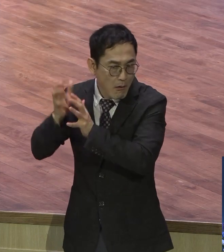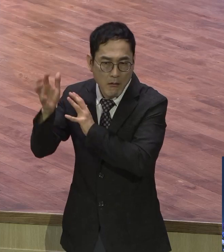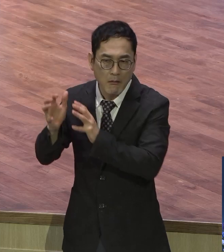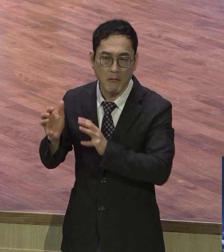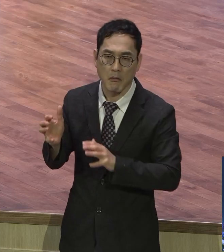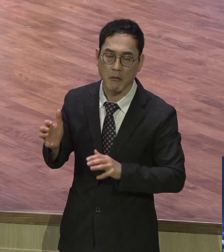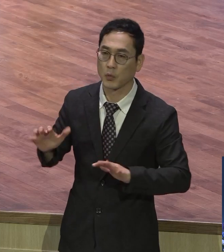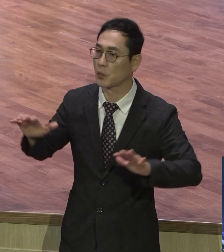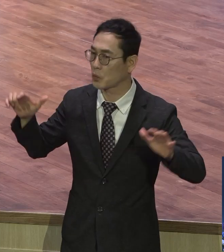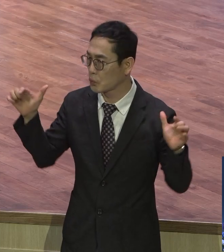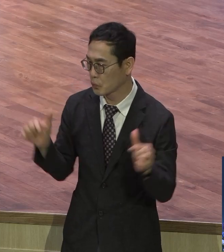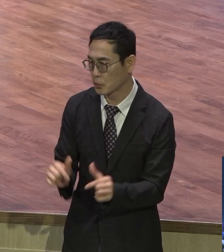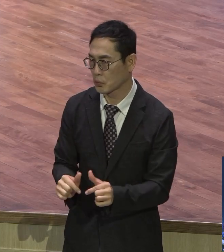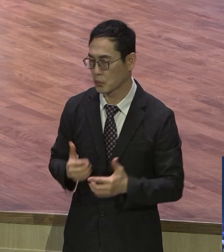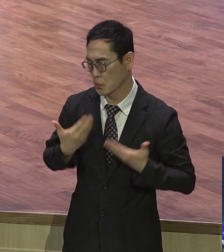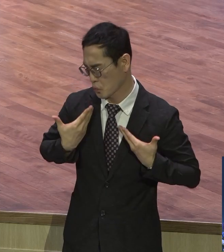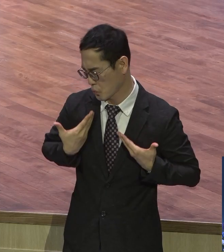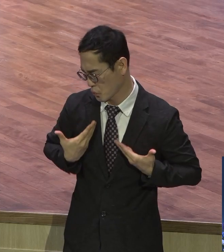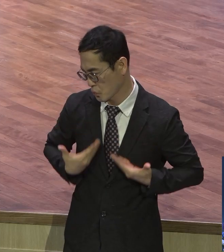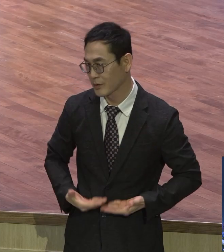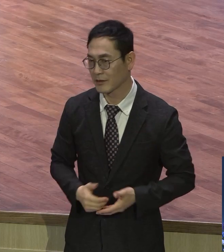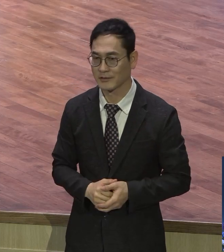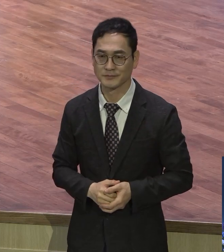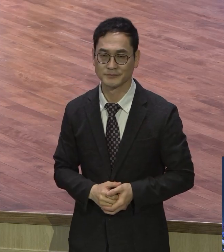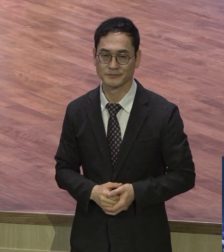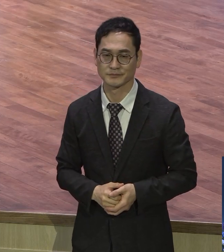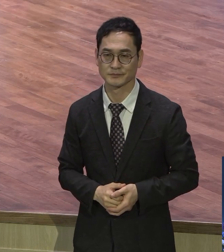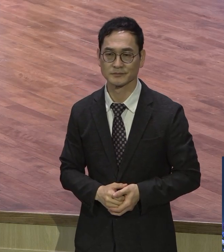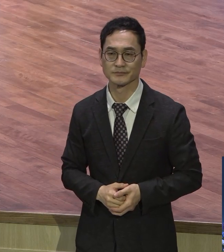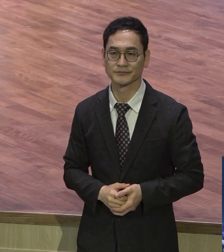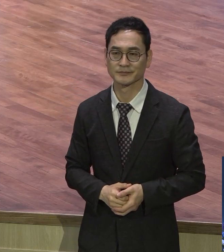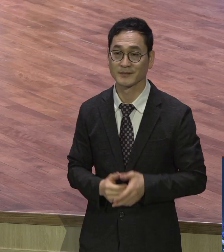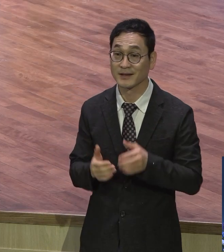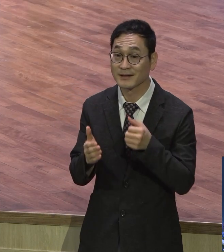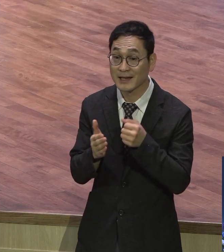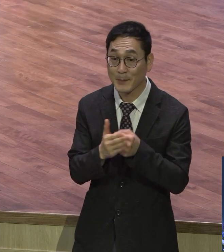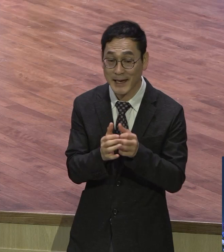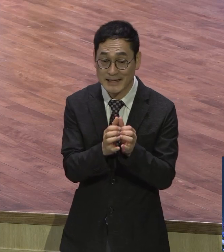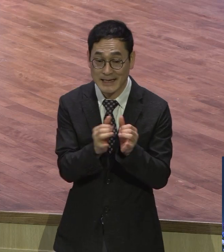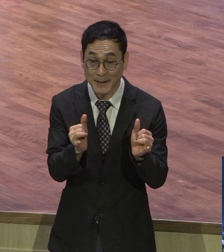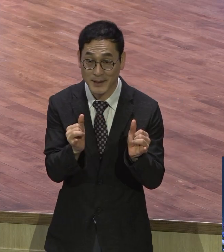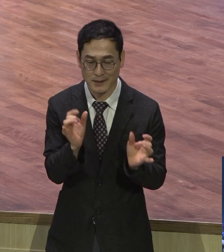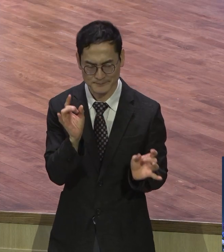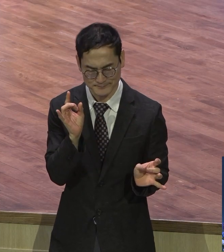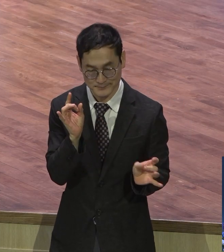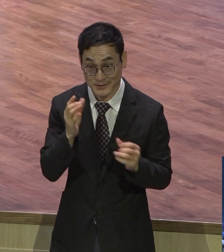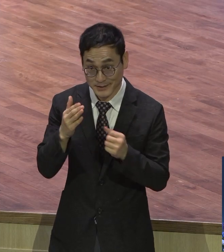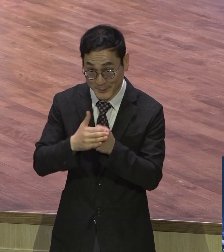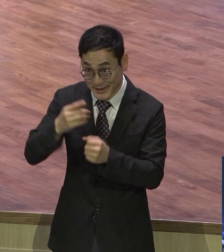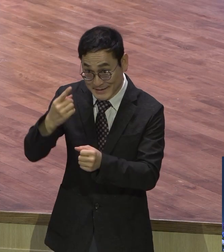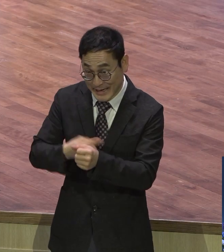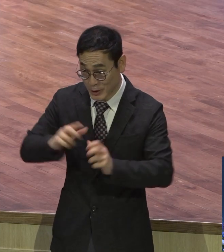그래서 이런 말이 나왔습니다. 인간이 멈추자 지구가 건강해졌다.